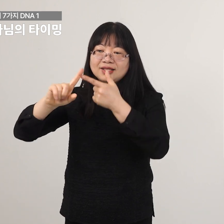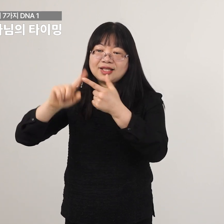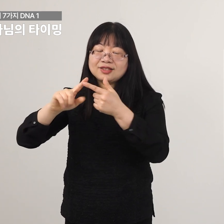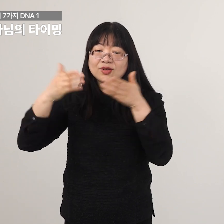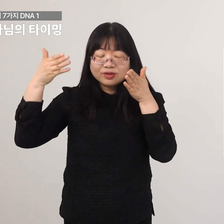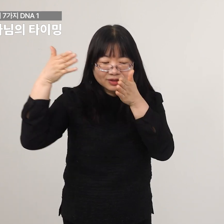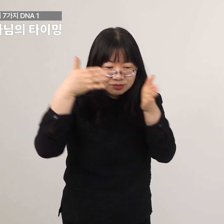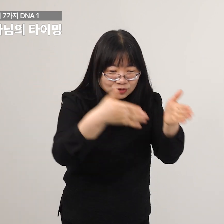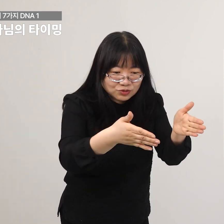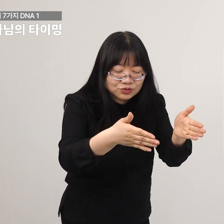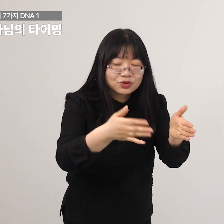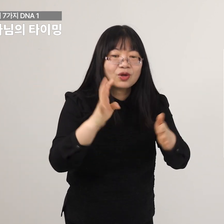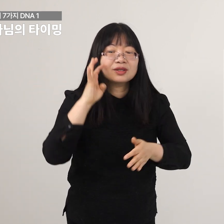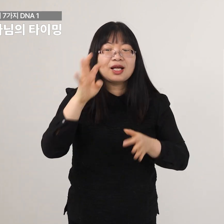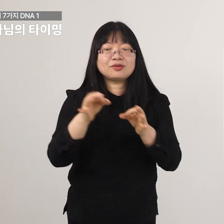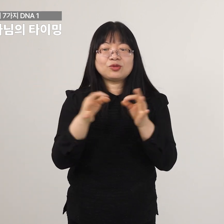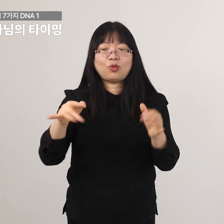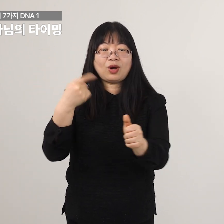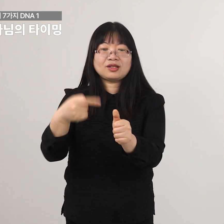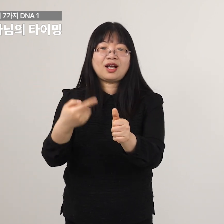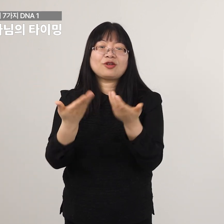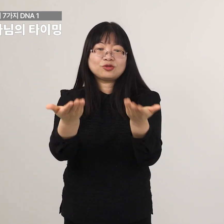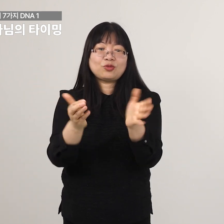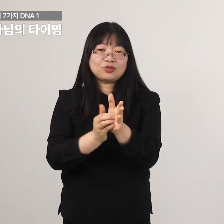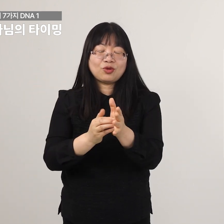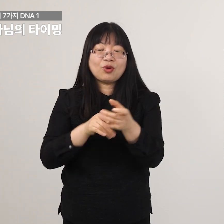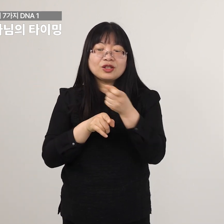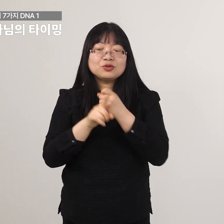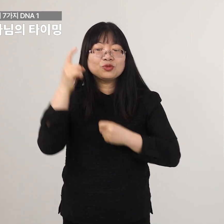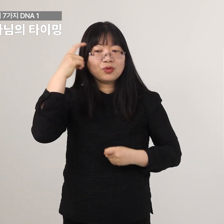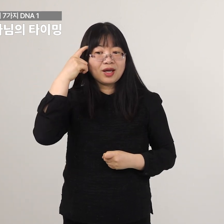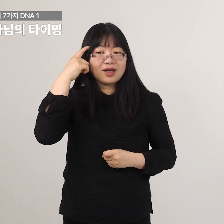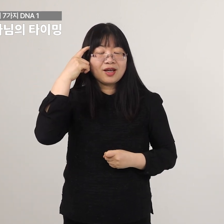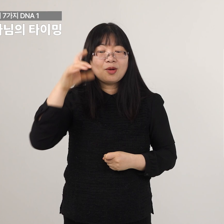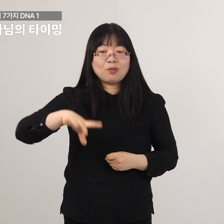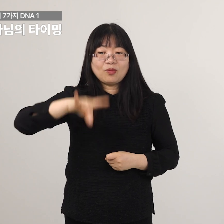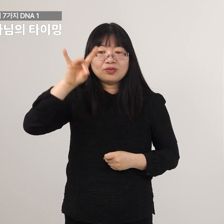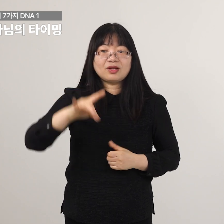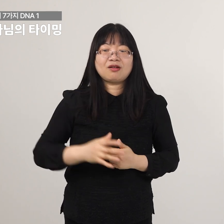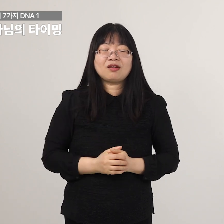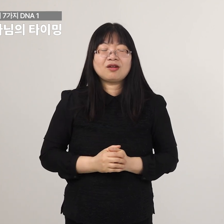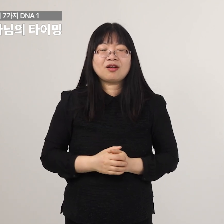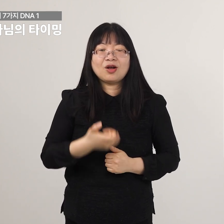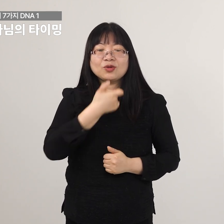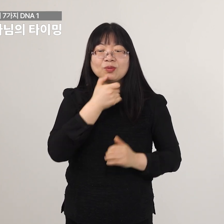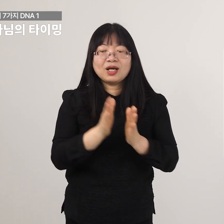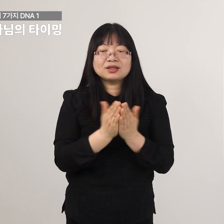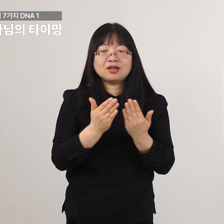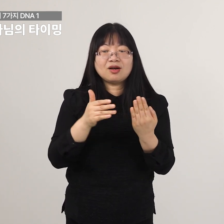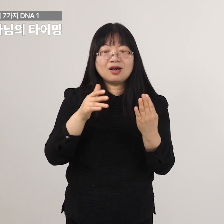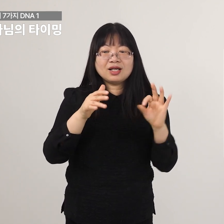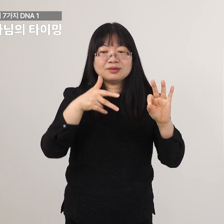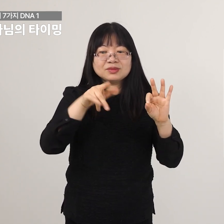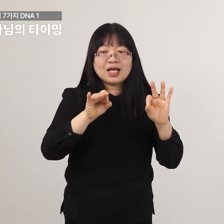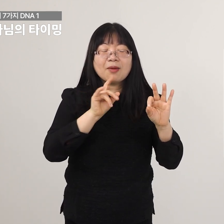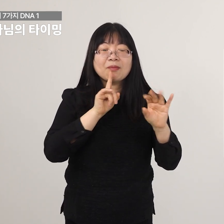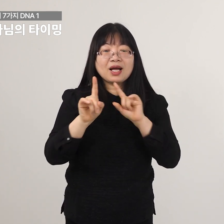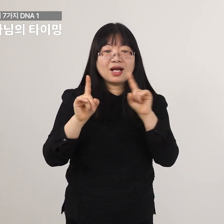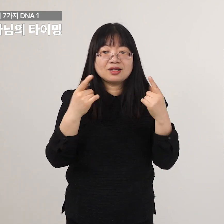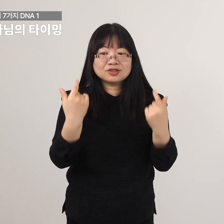가르친 거예요. 왜 그랬을까요? 여러분, 우선 로마서 10장의